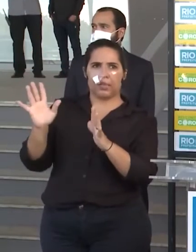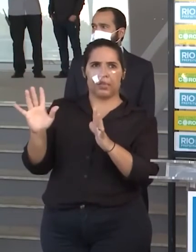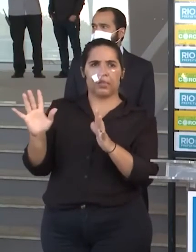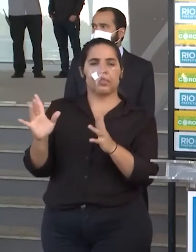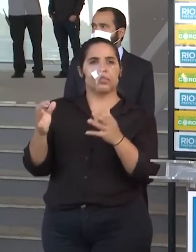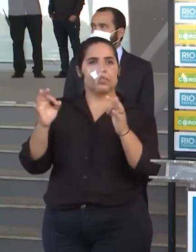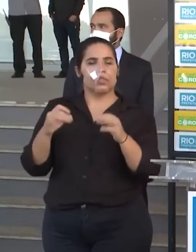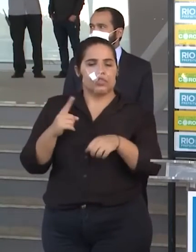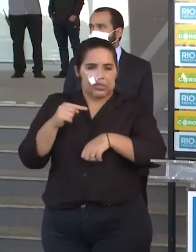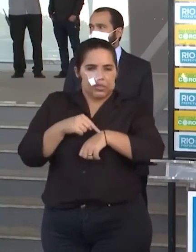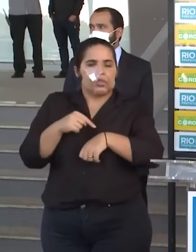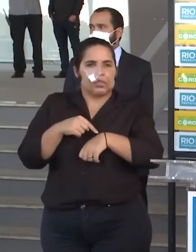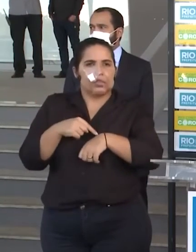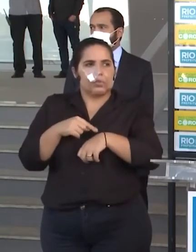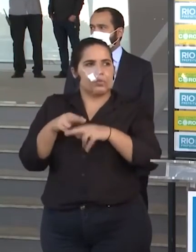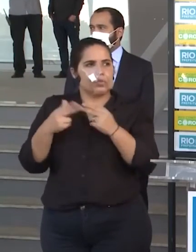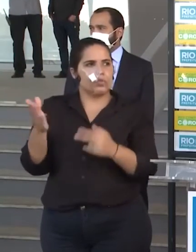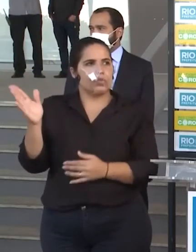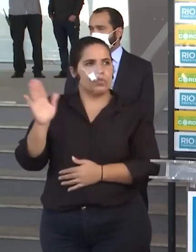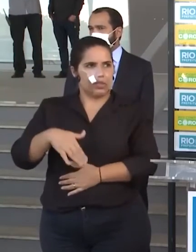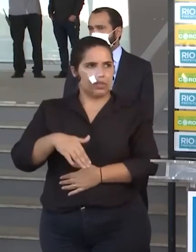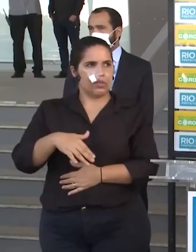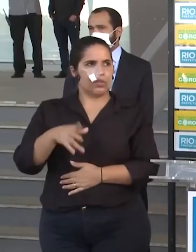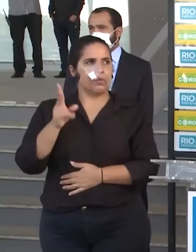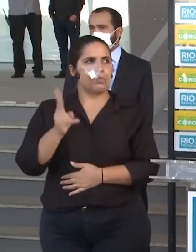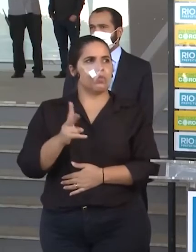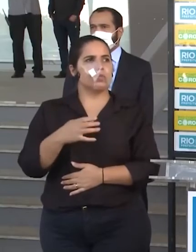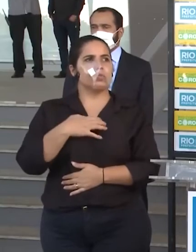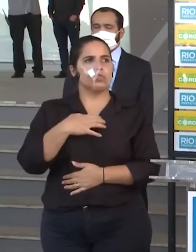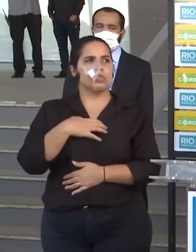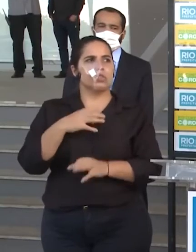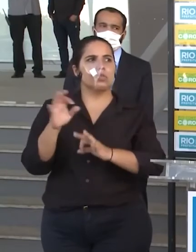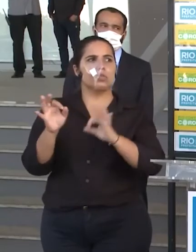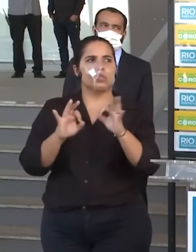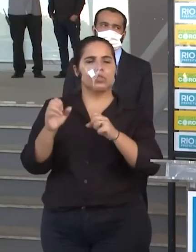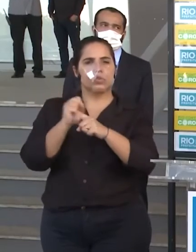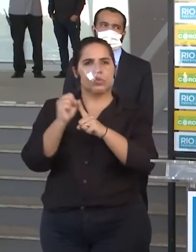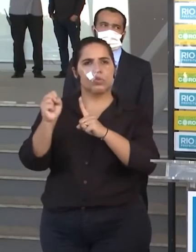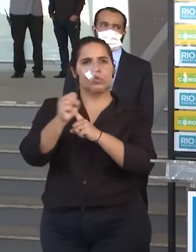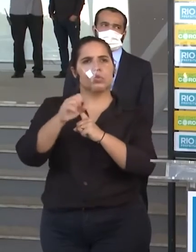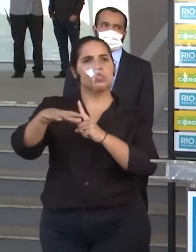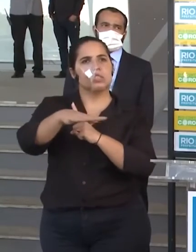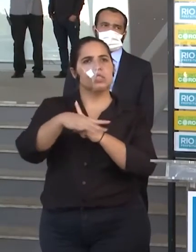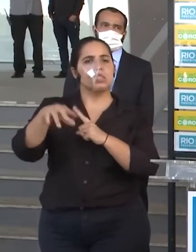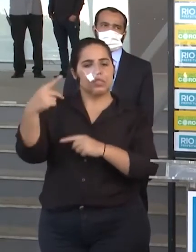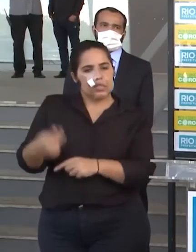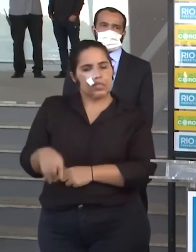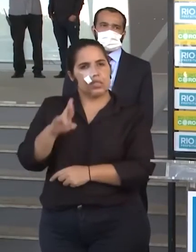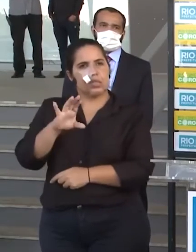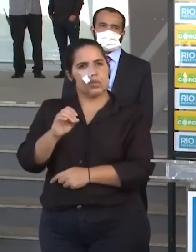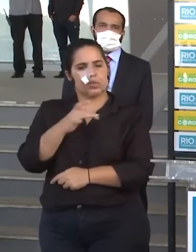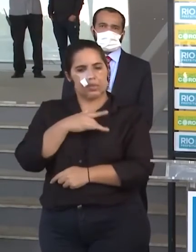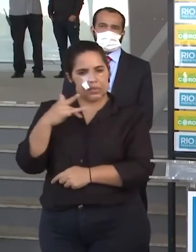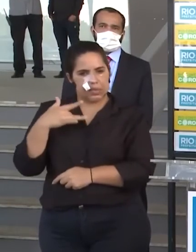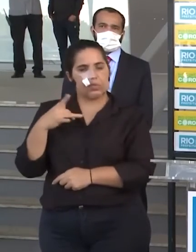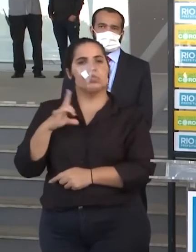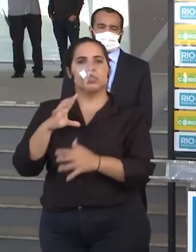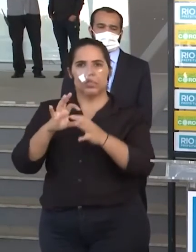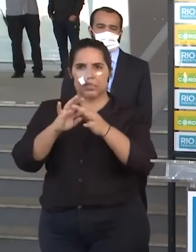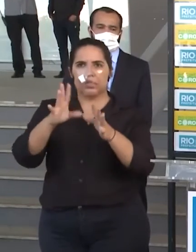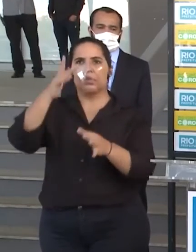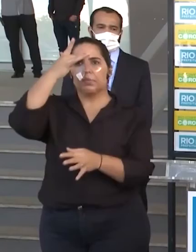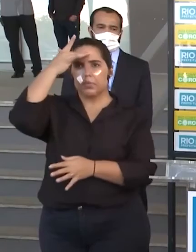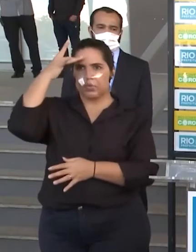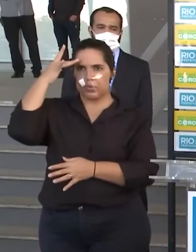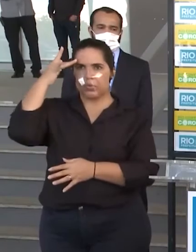trabalho plena. Da mesma forma, as organizações sociais e a empresa Rio Saúde estão disponibilizando